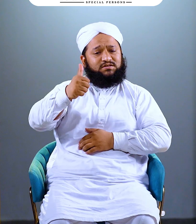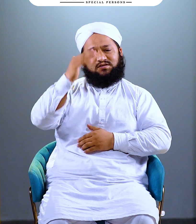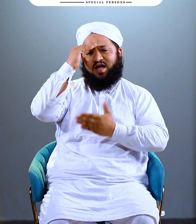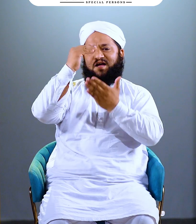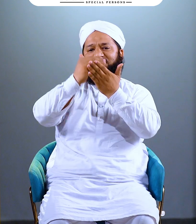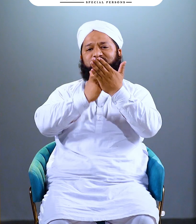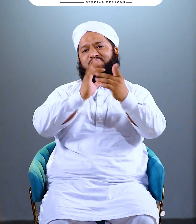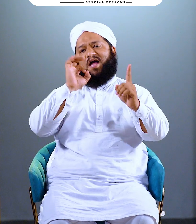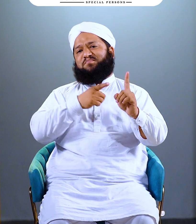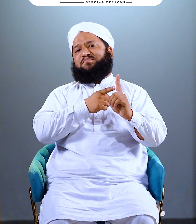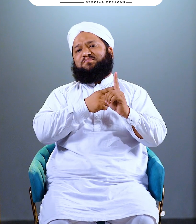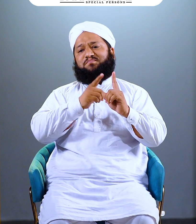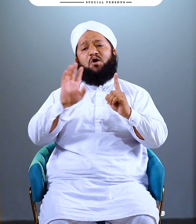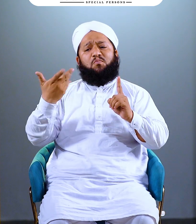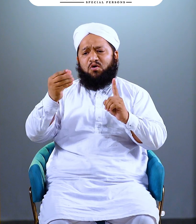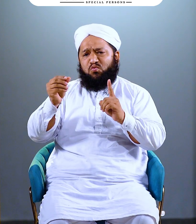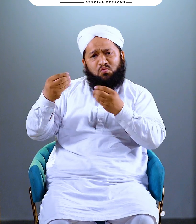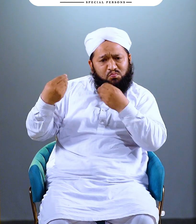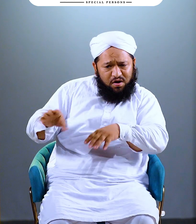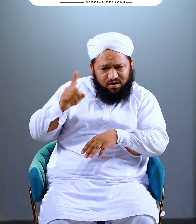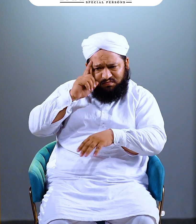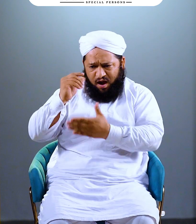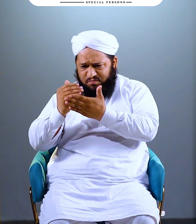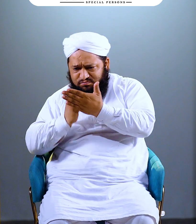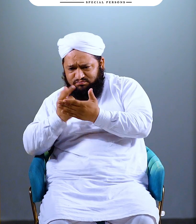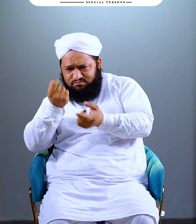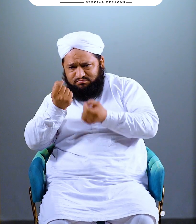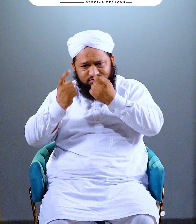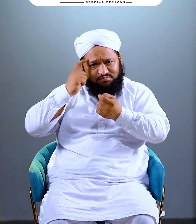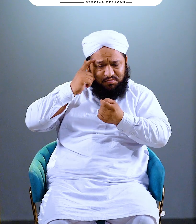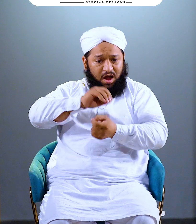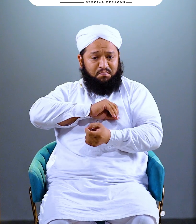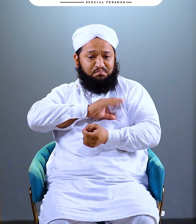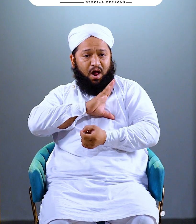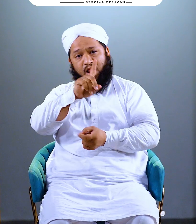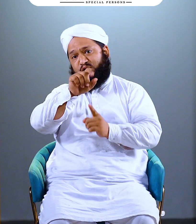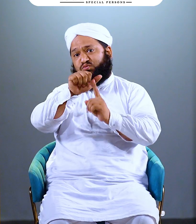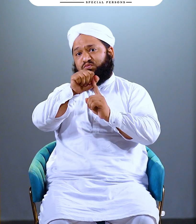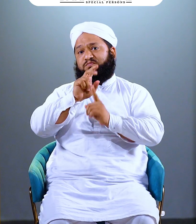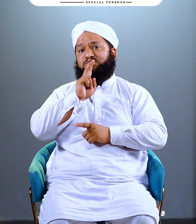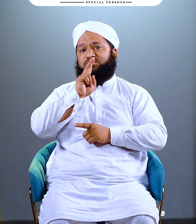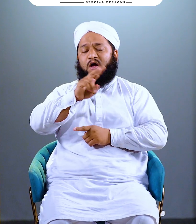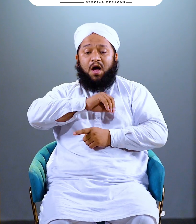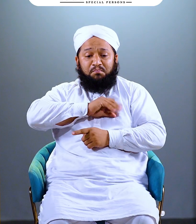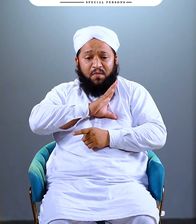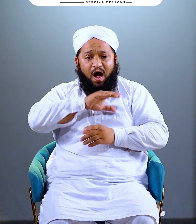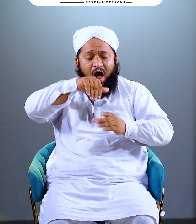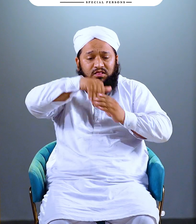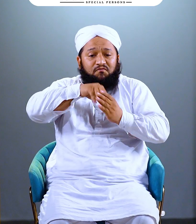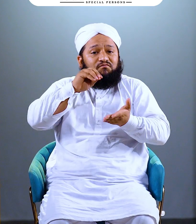کریڈیبل ہمارا دین اسلام۔ What we lack is the practicing aspect عمل بہت ضروری ہے، لیکن یہ عمل